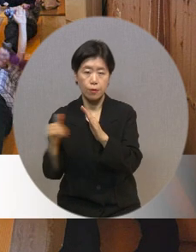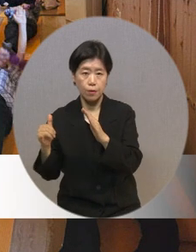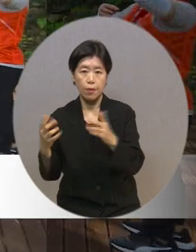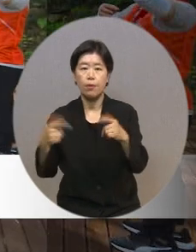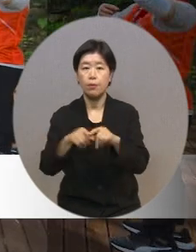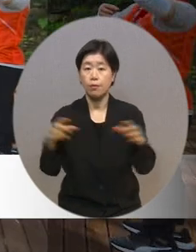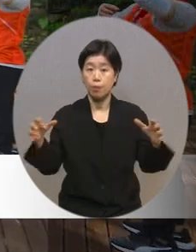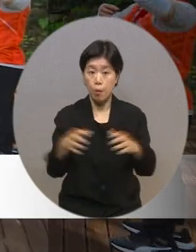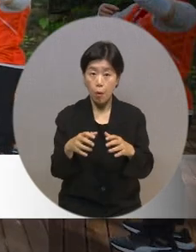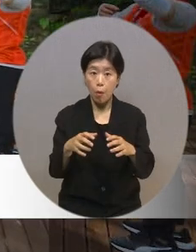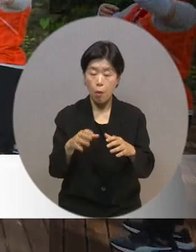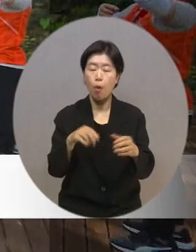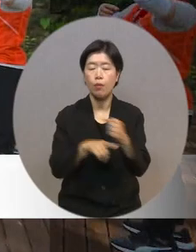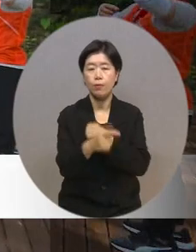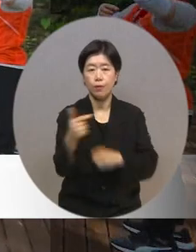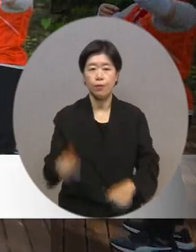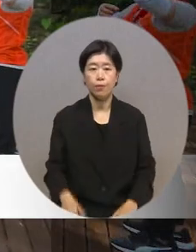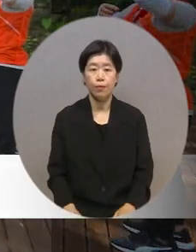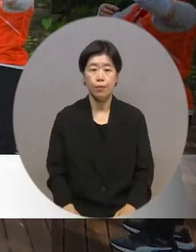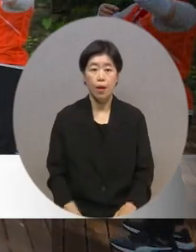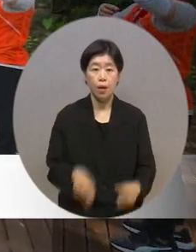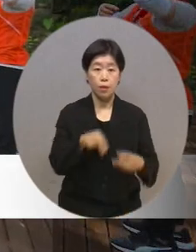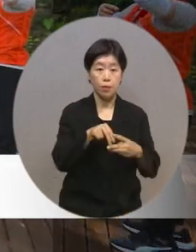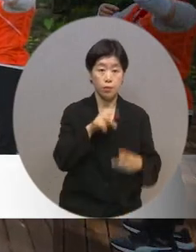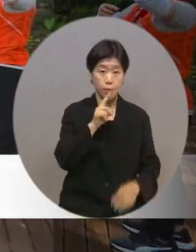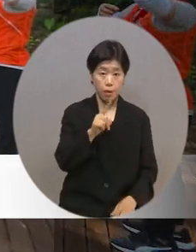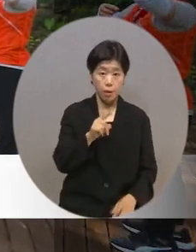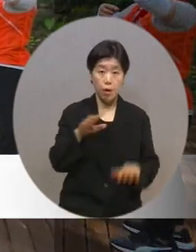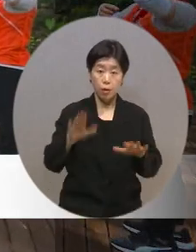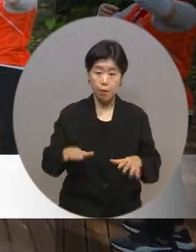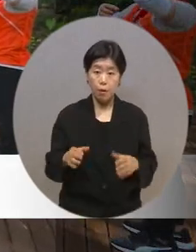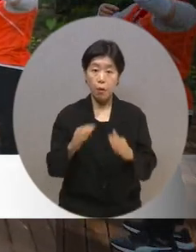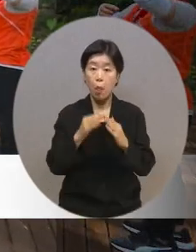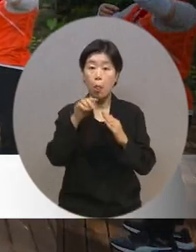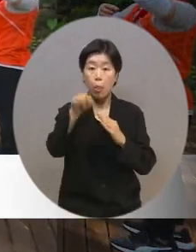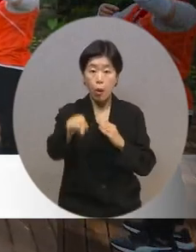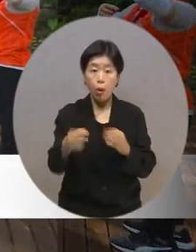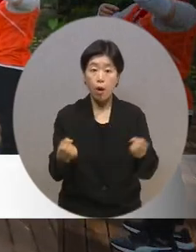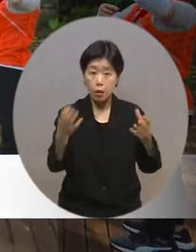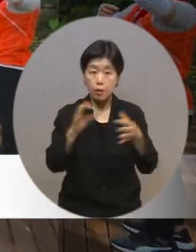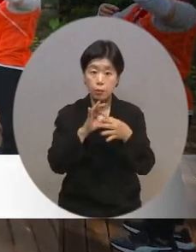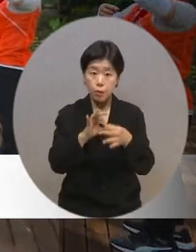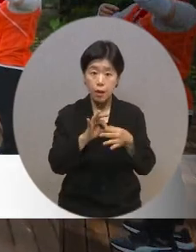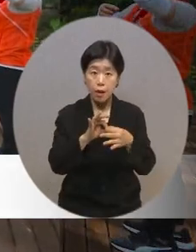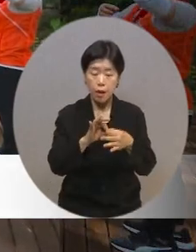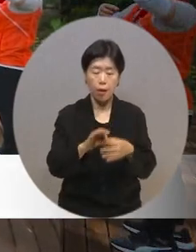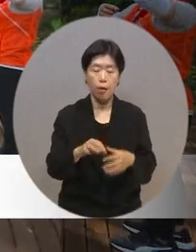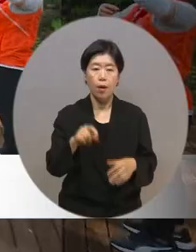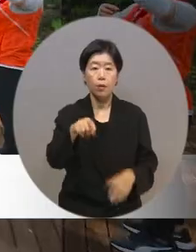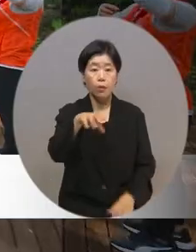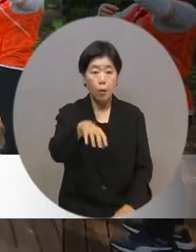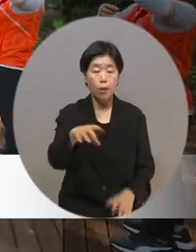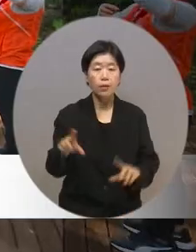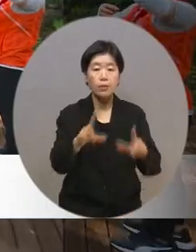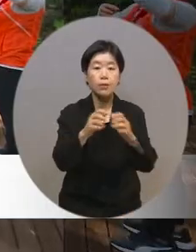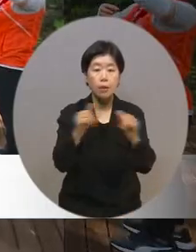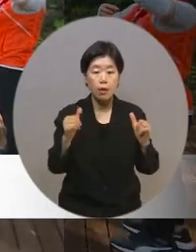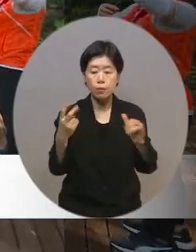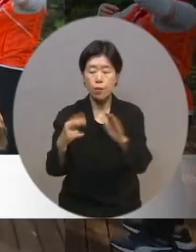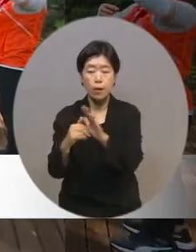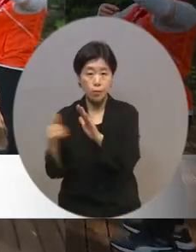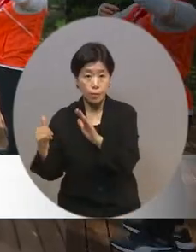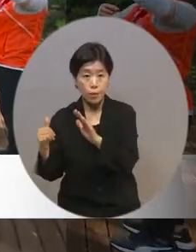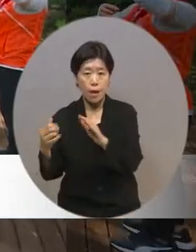더했습니다. 센터 측은 이번 야외 행사를 통해 치매안심마을 주민과 치매 환자 가족들 간의